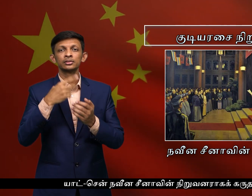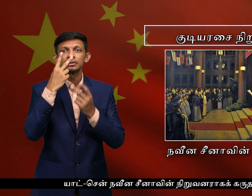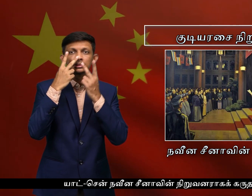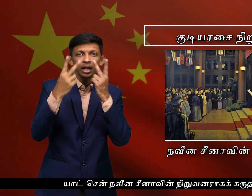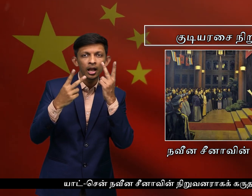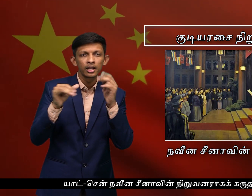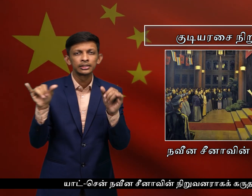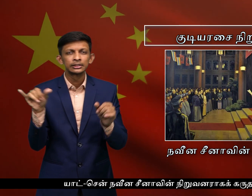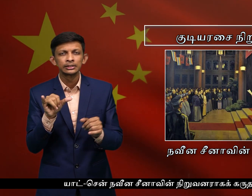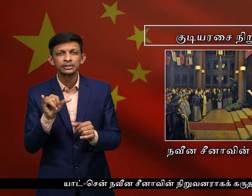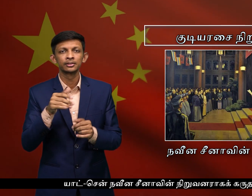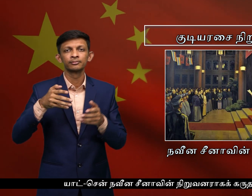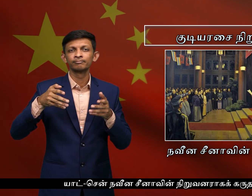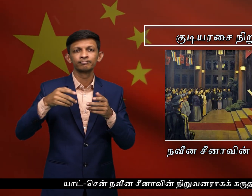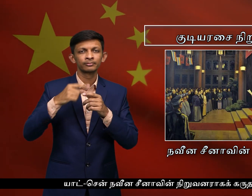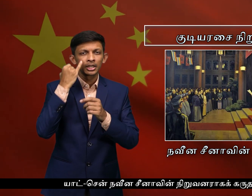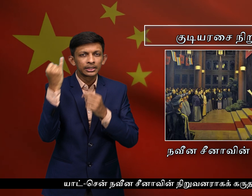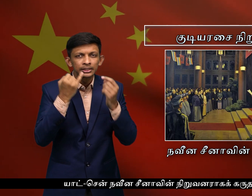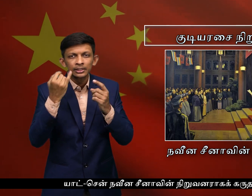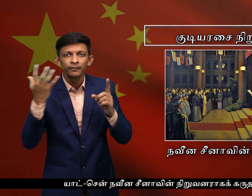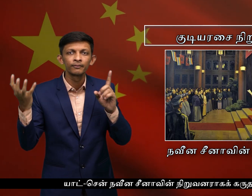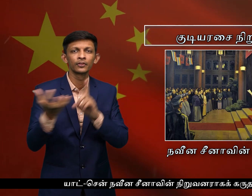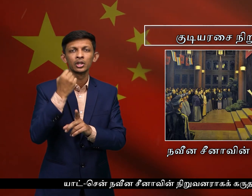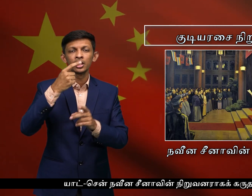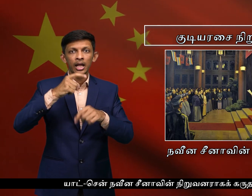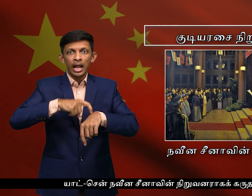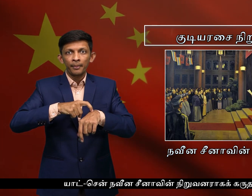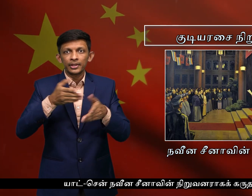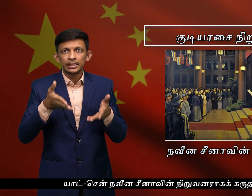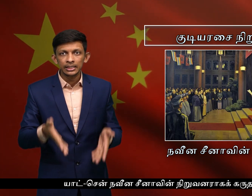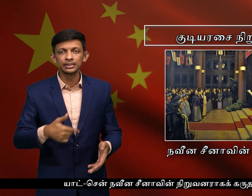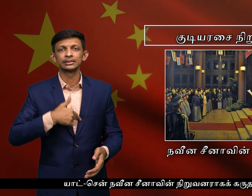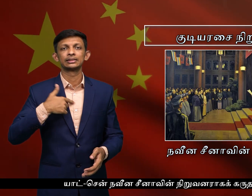யாட் சென் நவீன சீனாவின் நிறுவனராக கருதப்படுகிறார்.